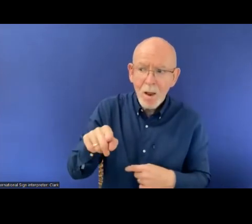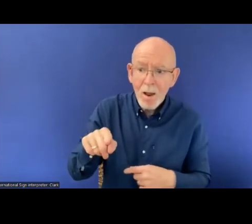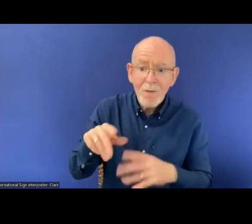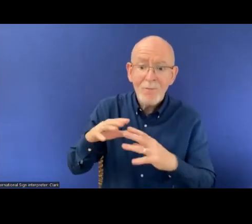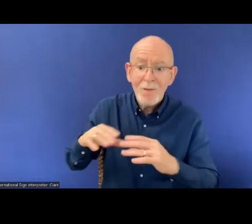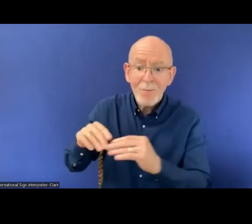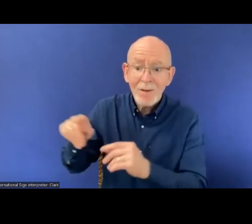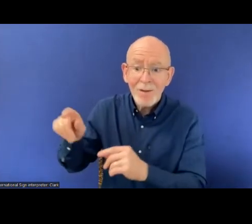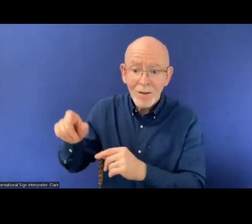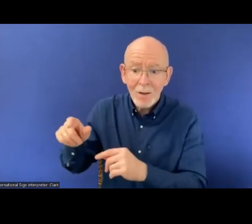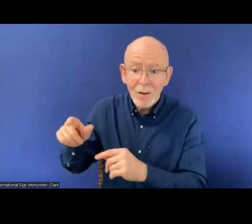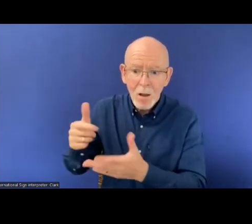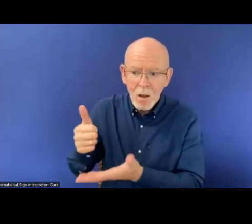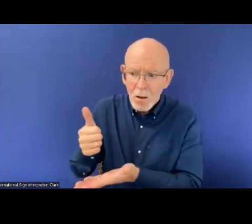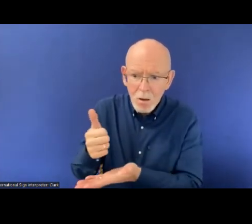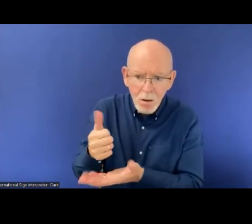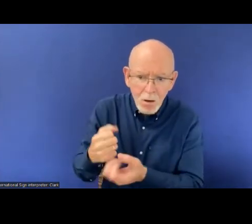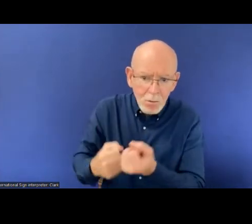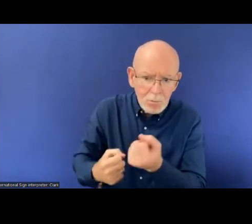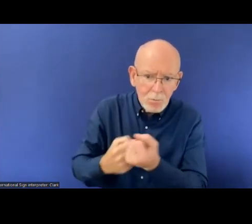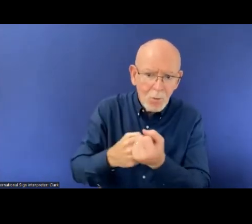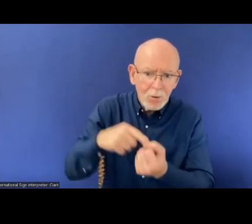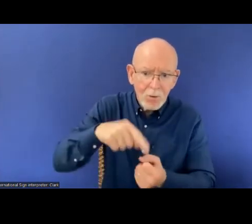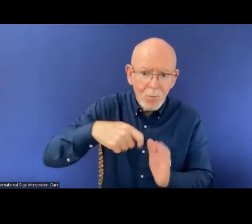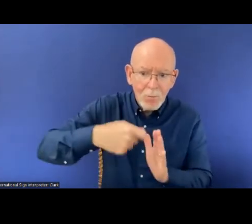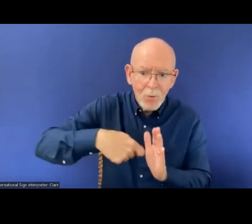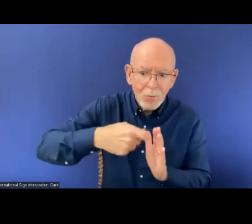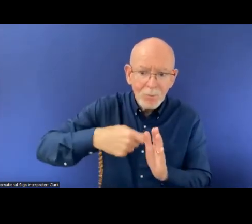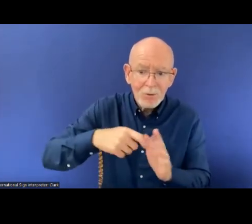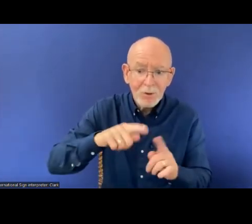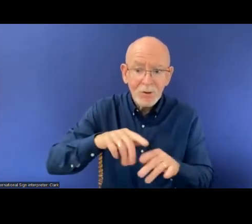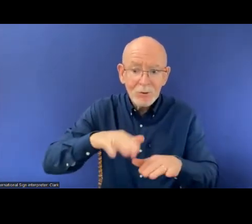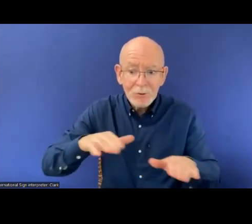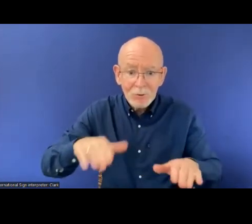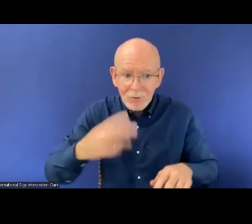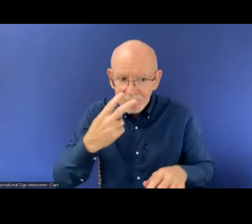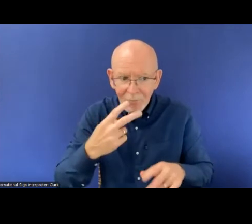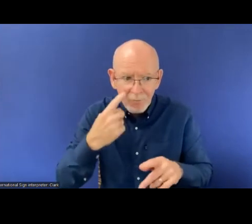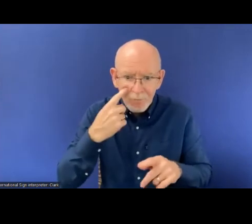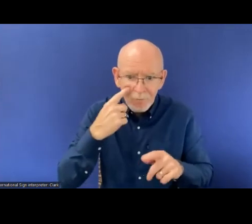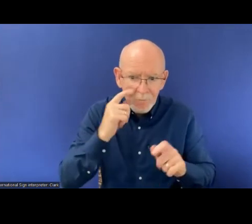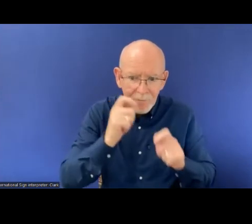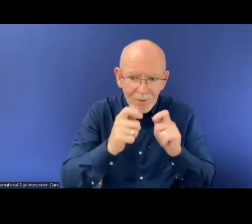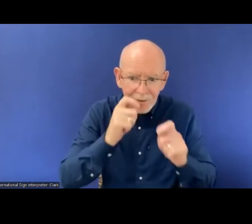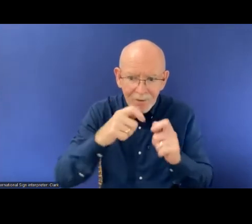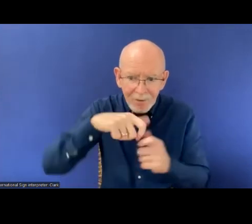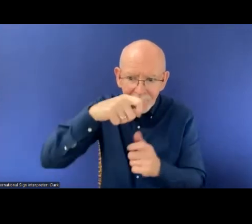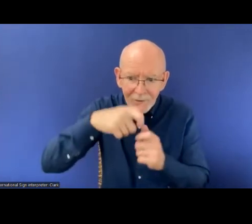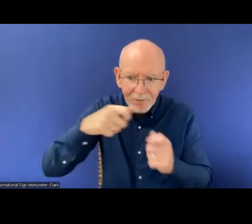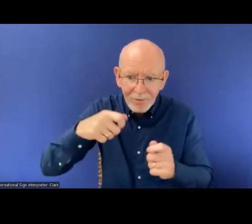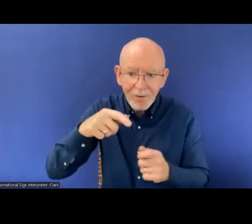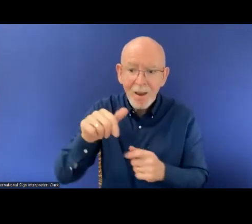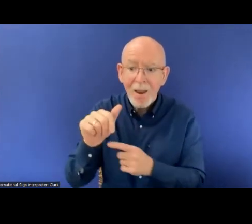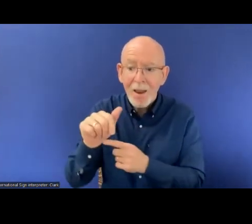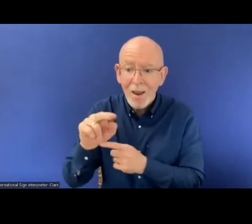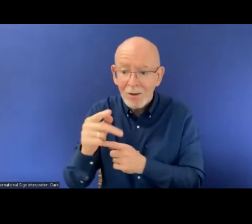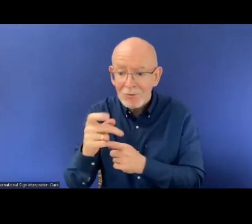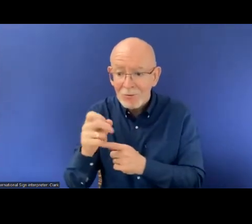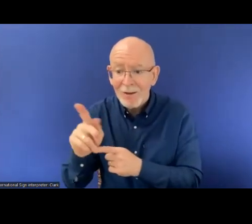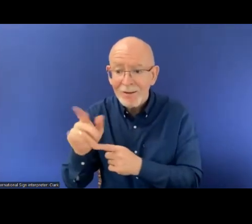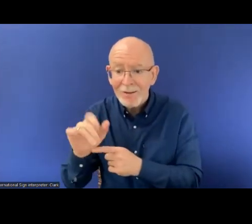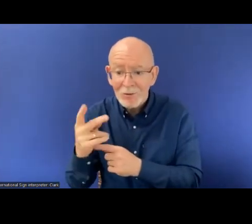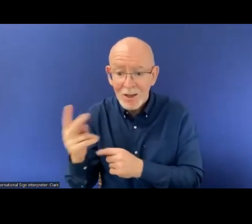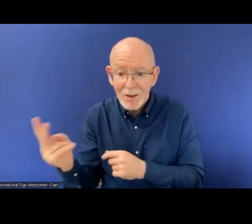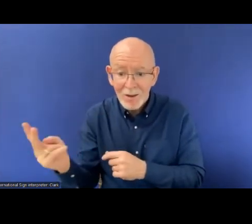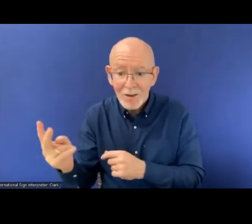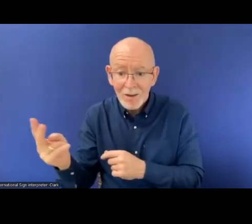takataurawo nemaparents maparents akaitawo respondi vakatsigira chirongwa ichocho tikabatsirana navo